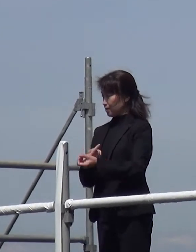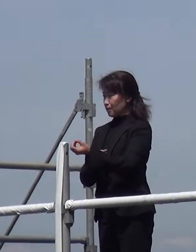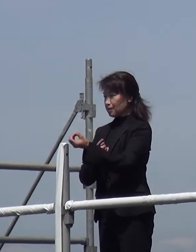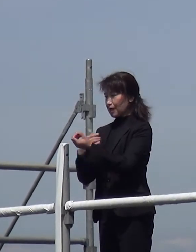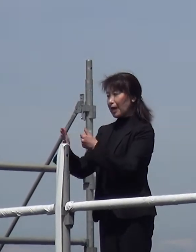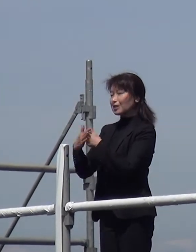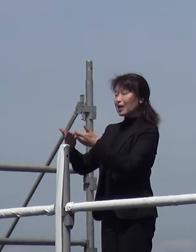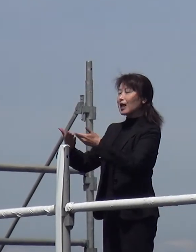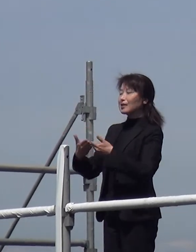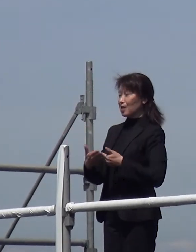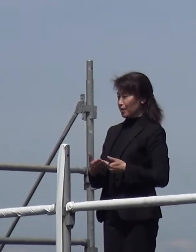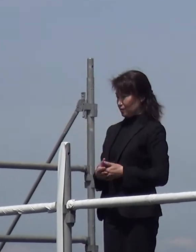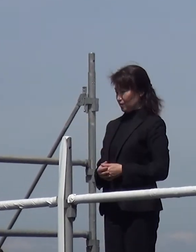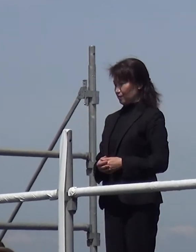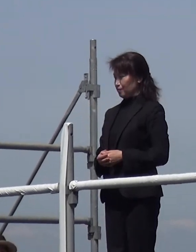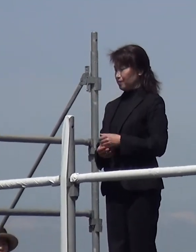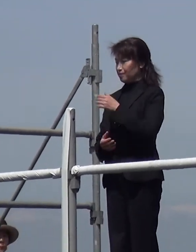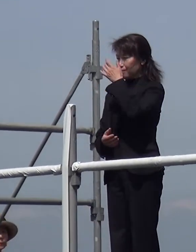られております。